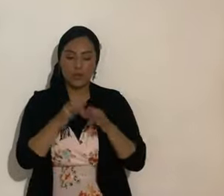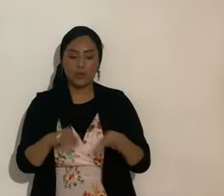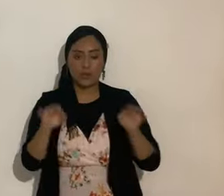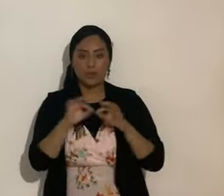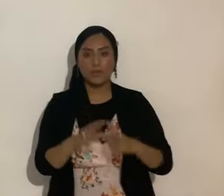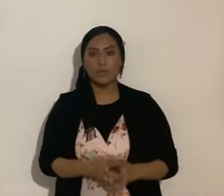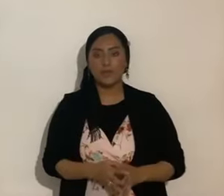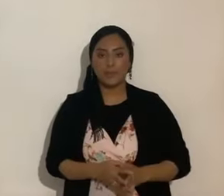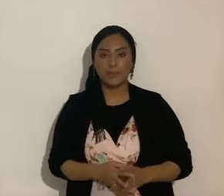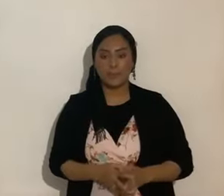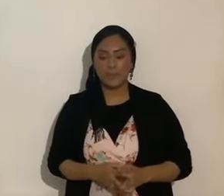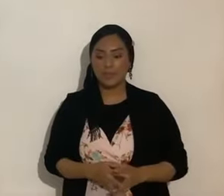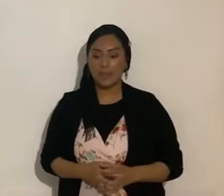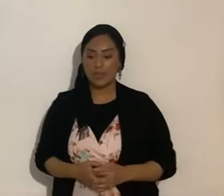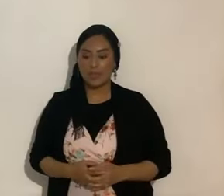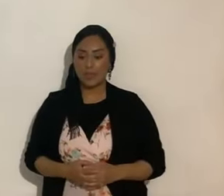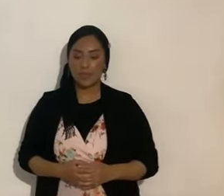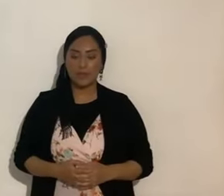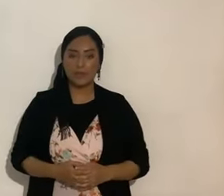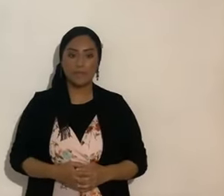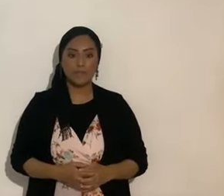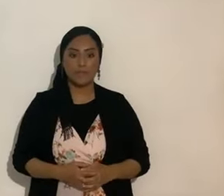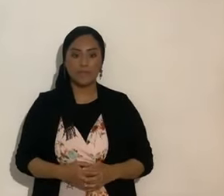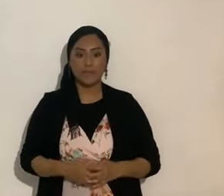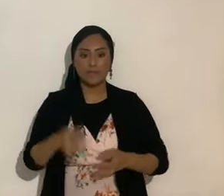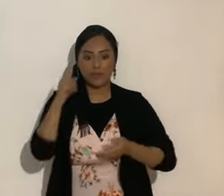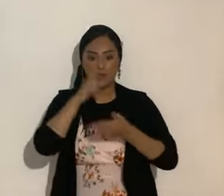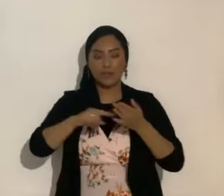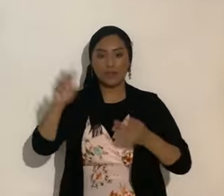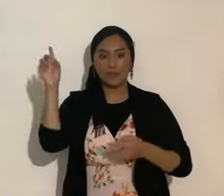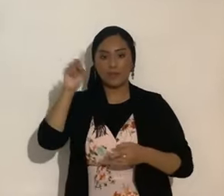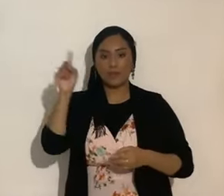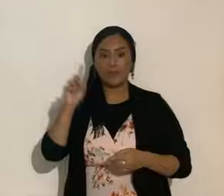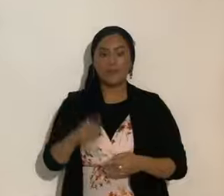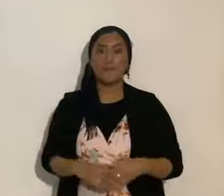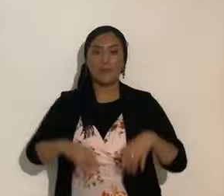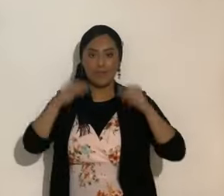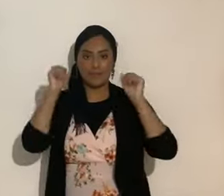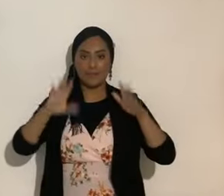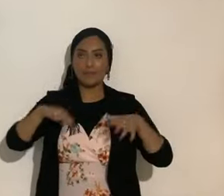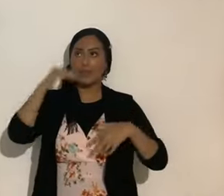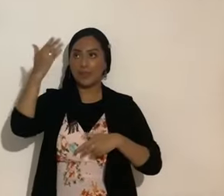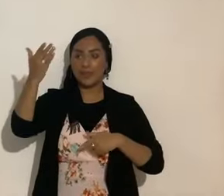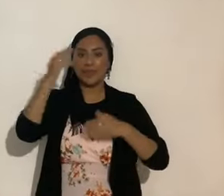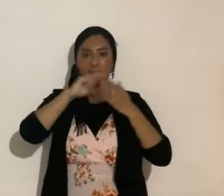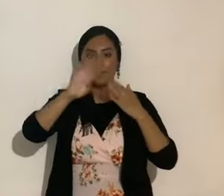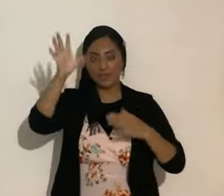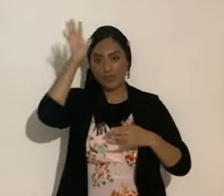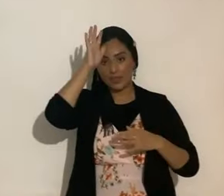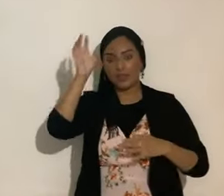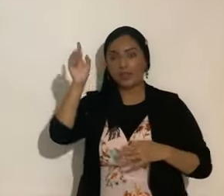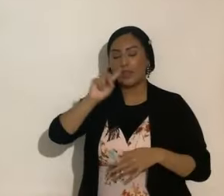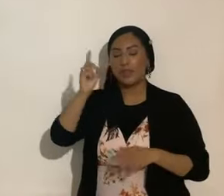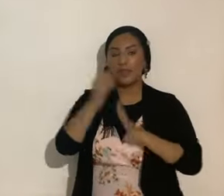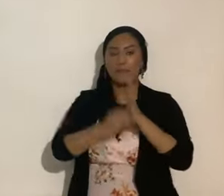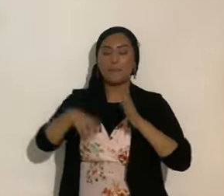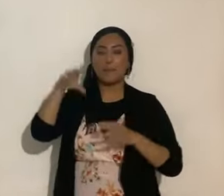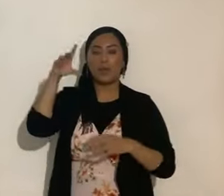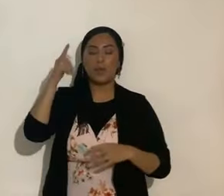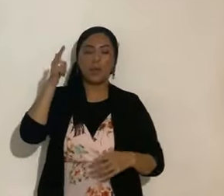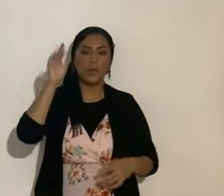ni pensarlo. Ahora vamos a Deuteronomio, hermanos. Bendito es el Abaque 2. Deuteronomio